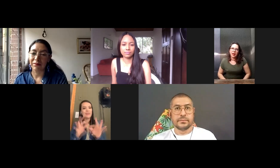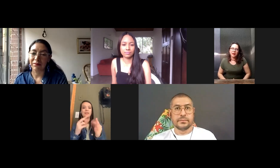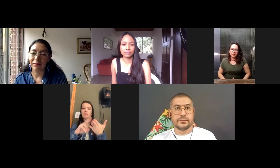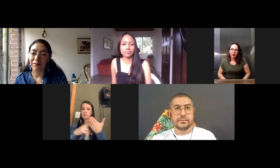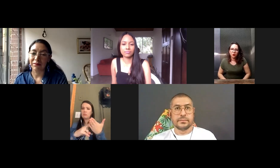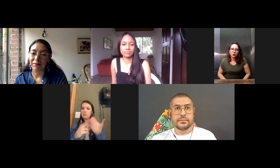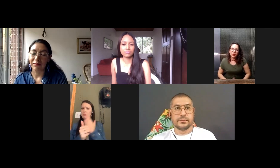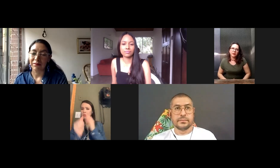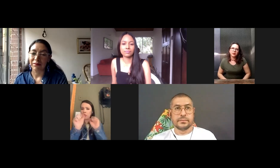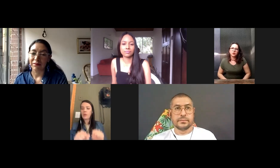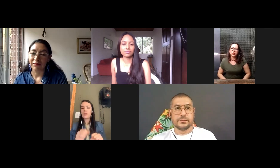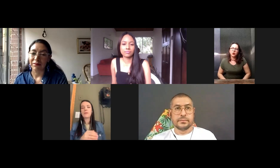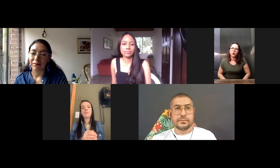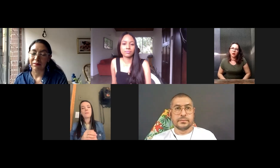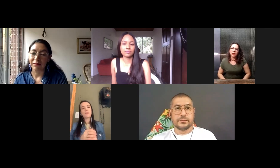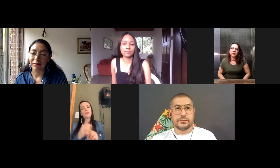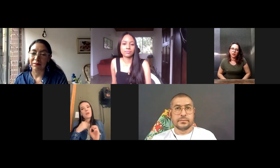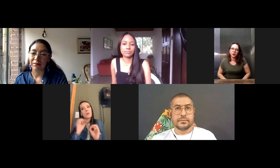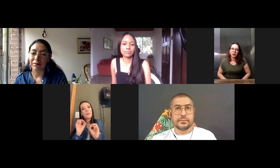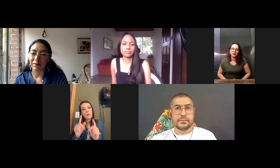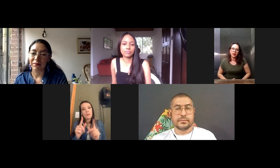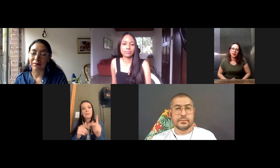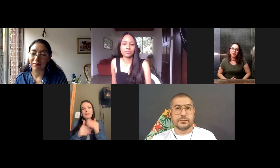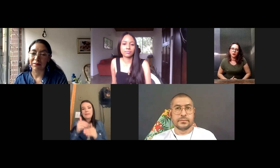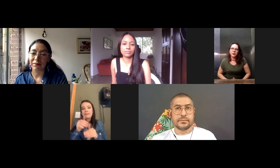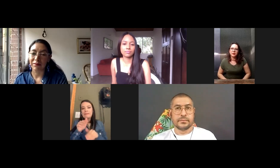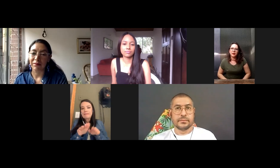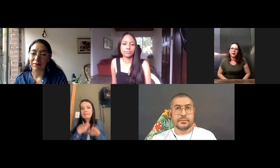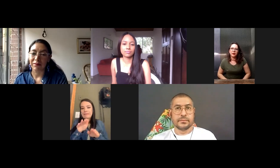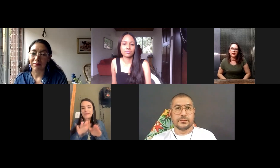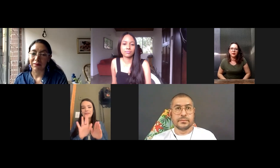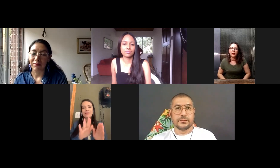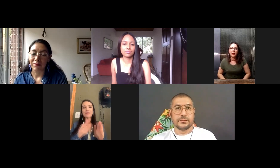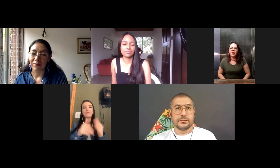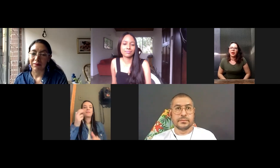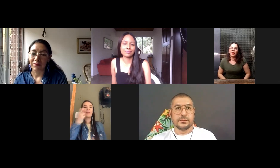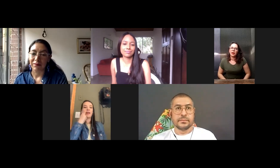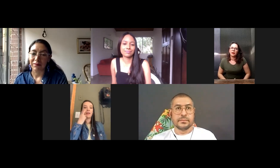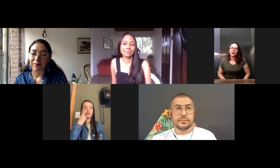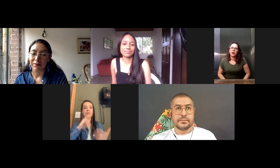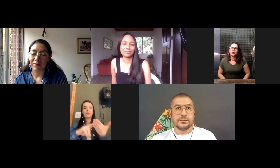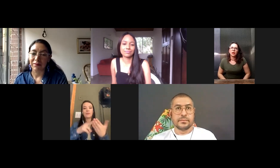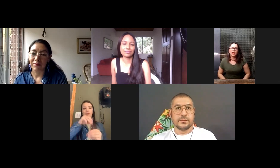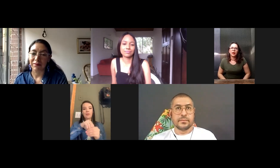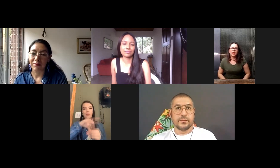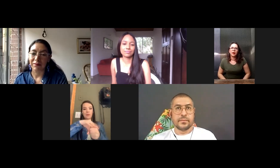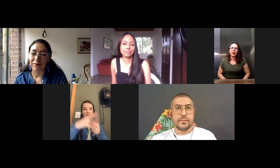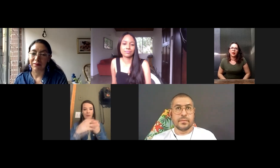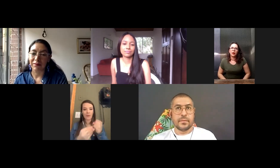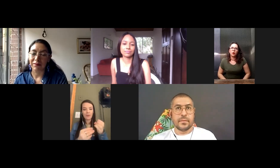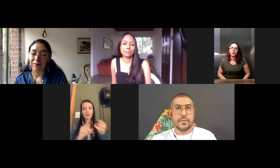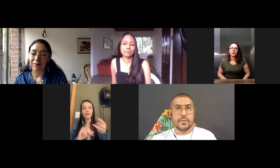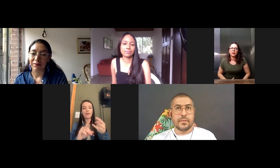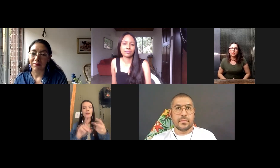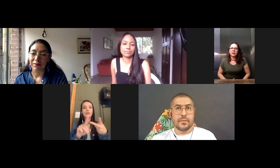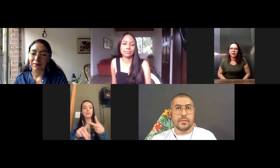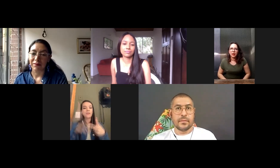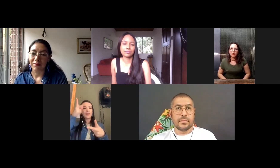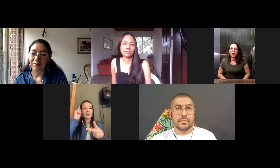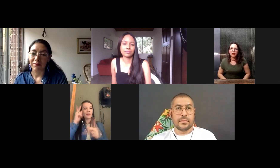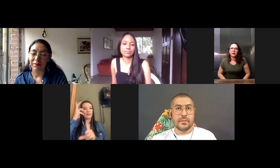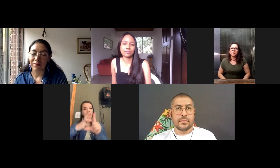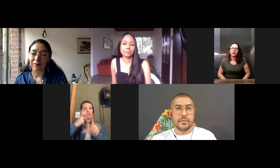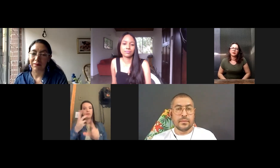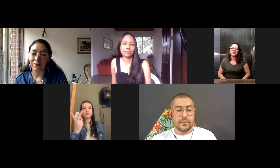empecé así con Anderson y con Camilo, que está en la Universidad de AFID. Digamos que lo importante en este